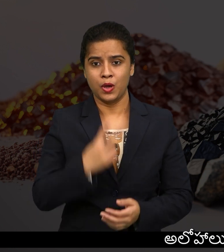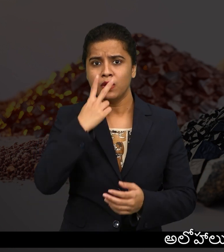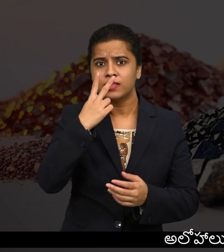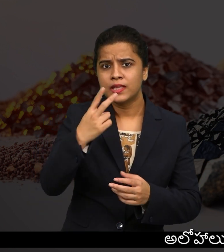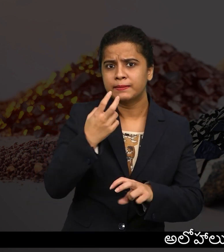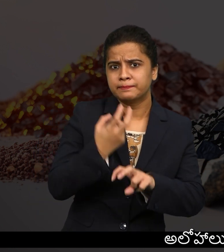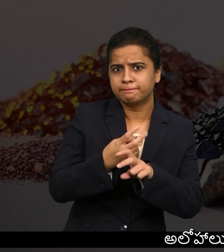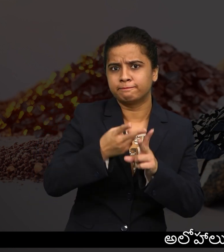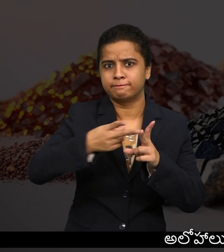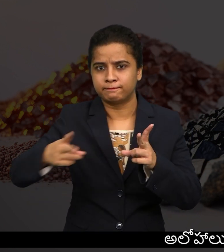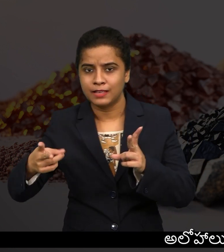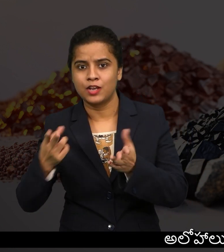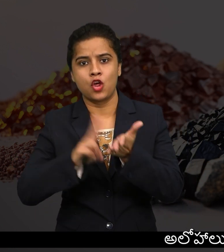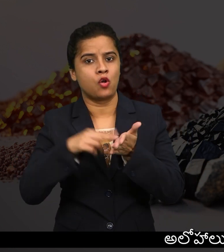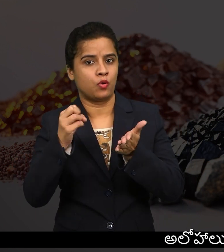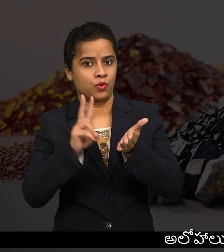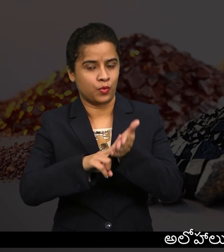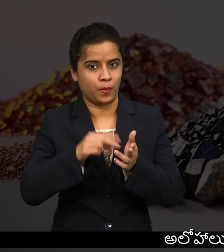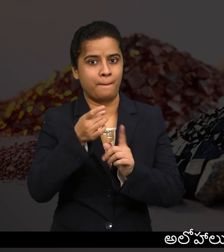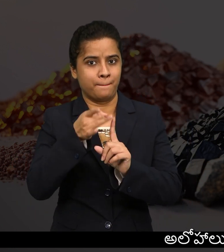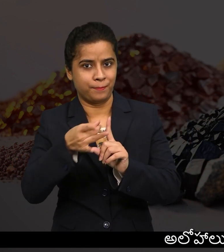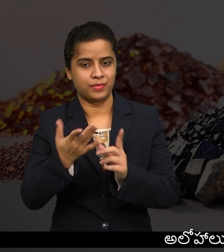అలోహాలు యొక్క భౌతిక లక్షణాలు,